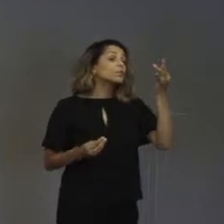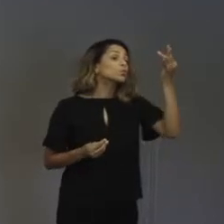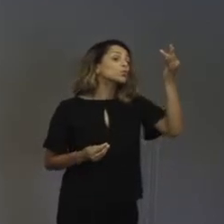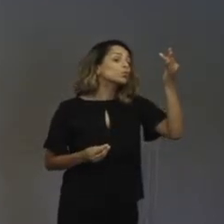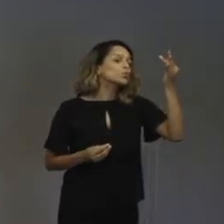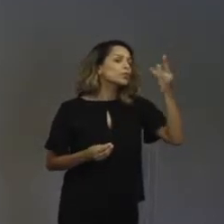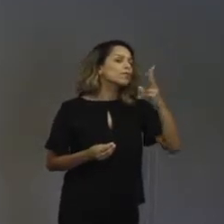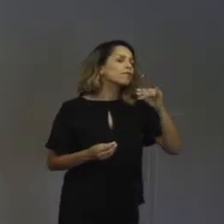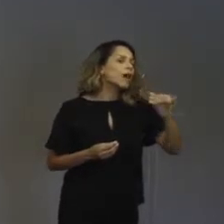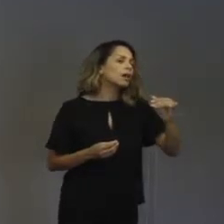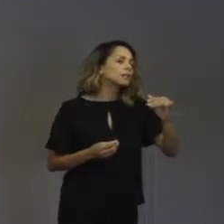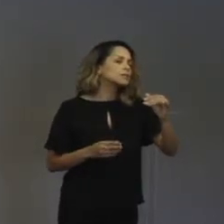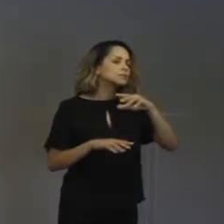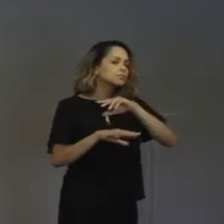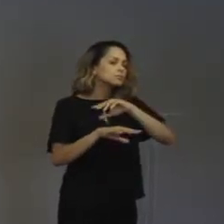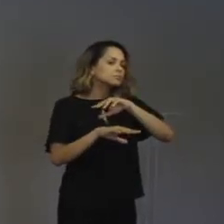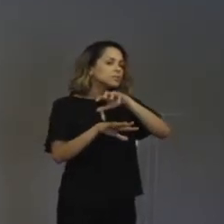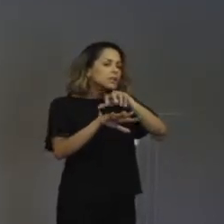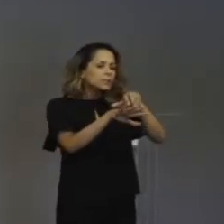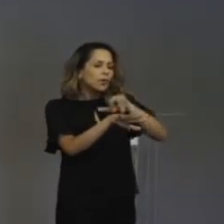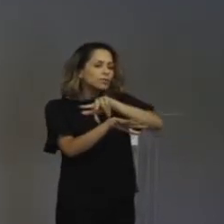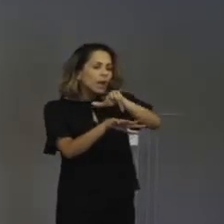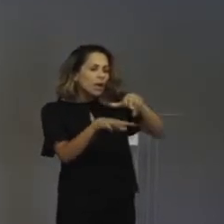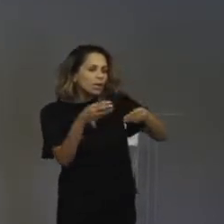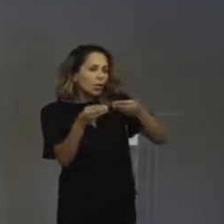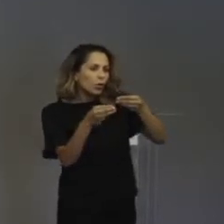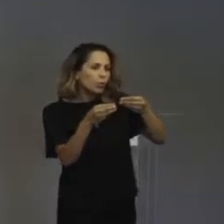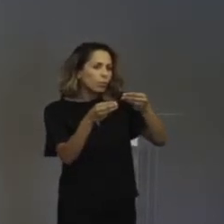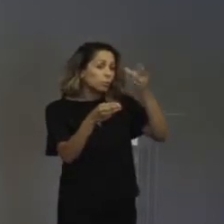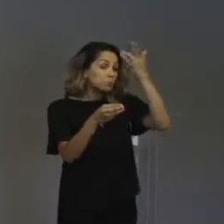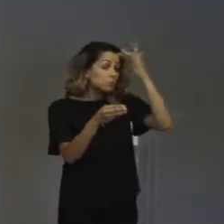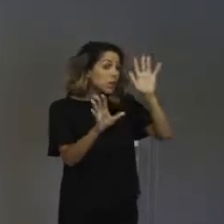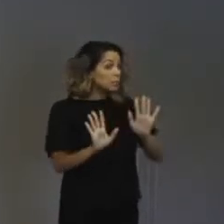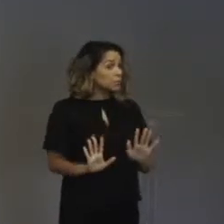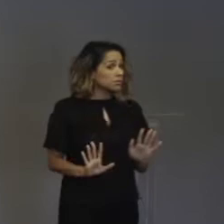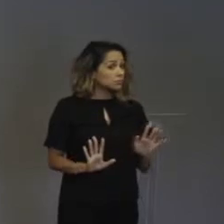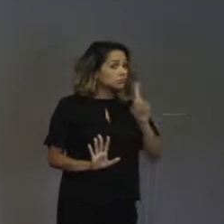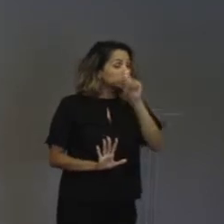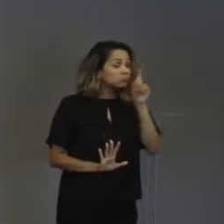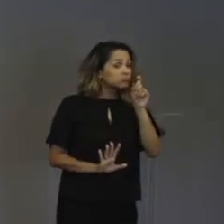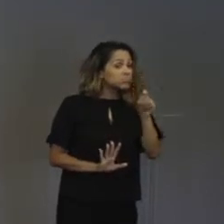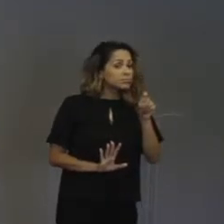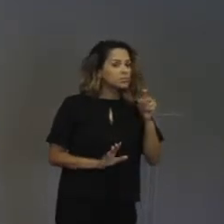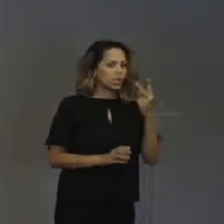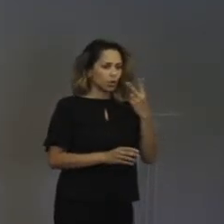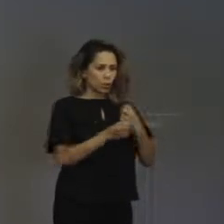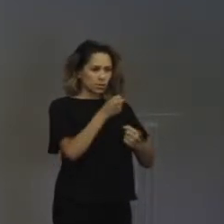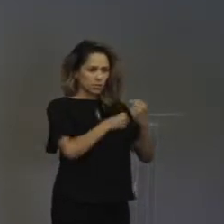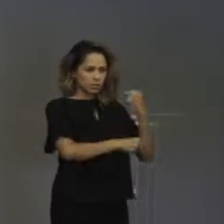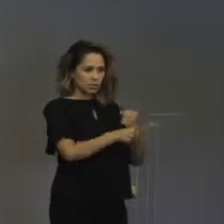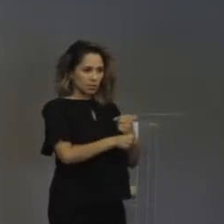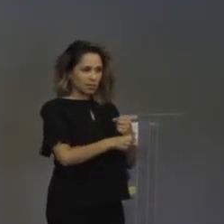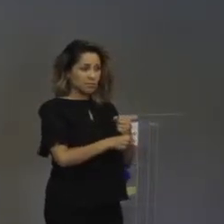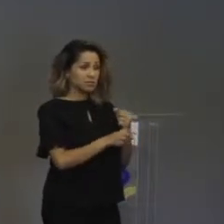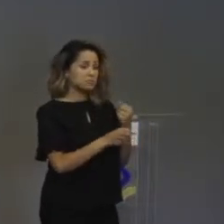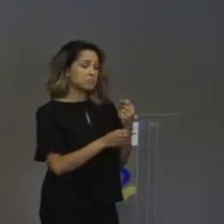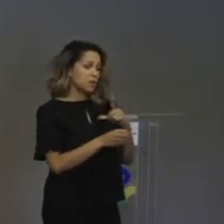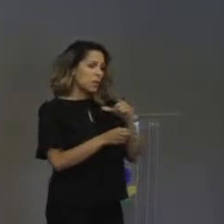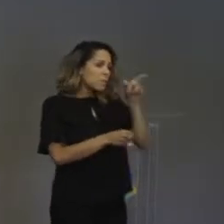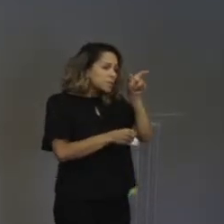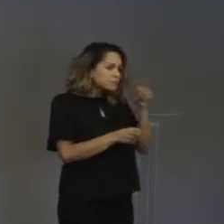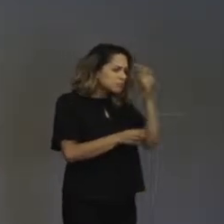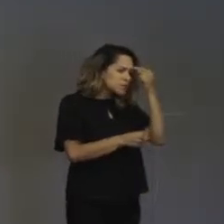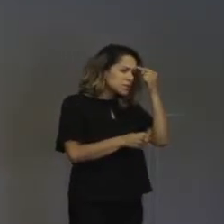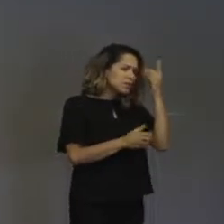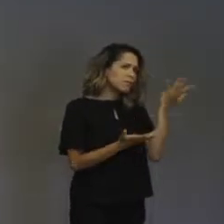2 anos, ninguém achava que a 99 ia fazer um estudo, que é a 99 Pop, tem uma